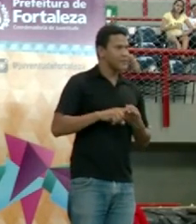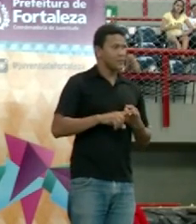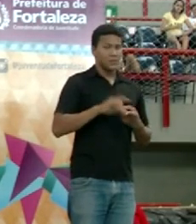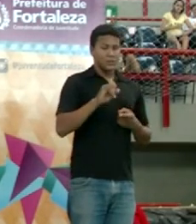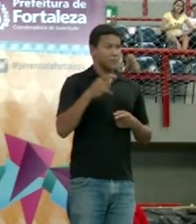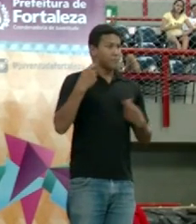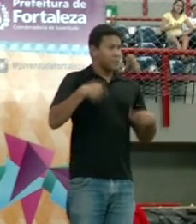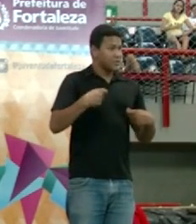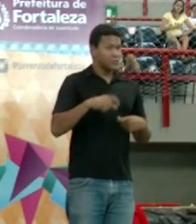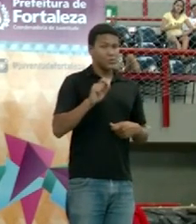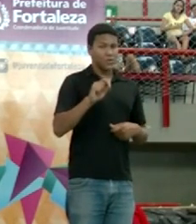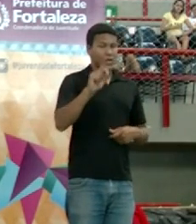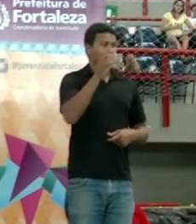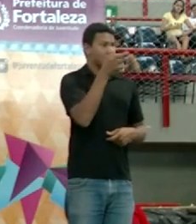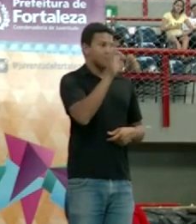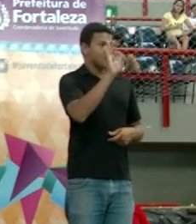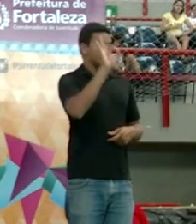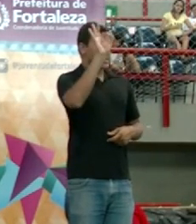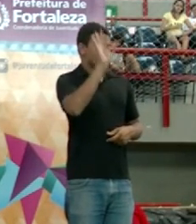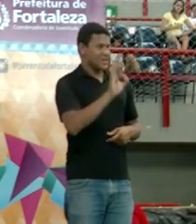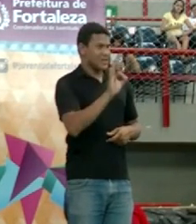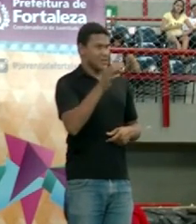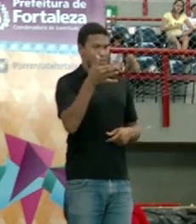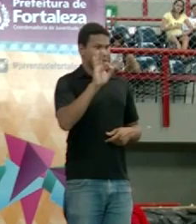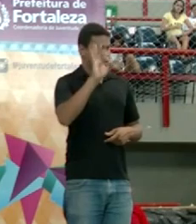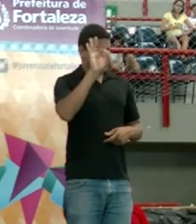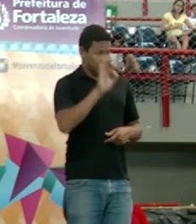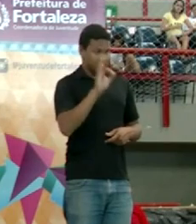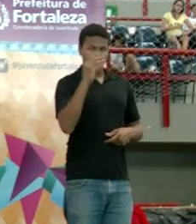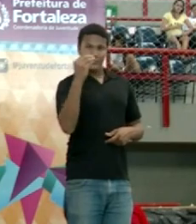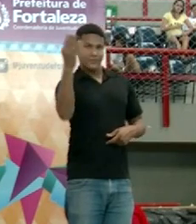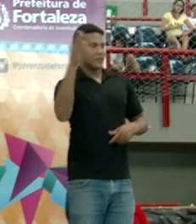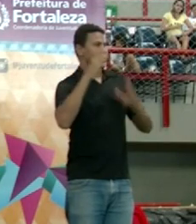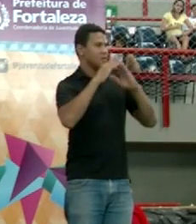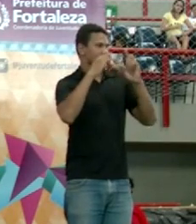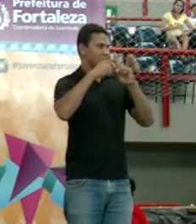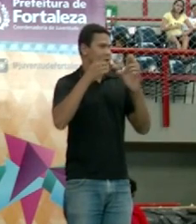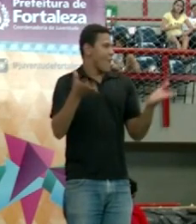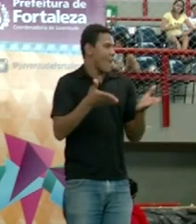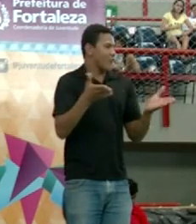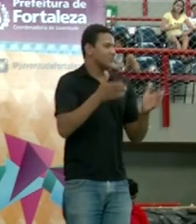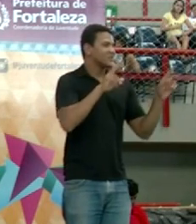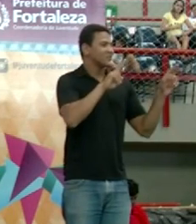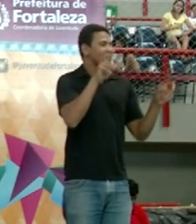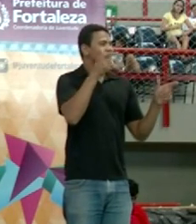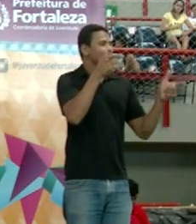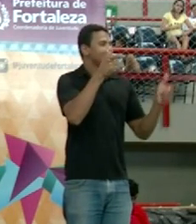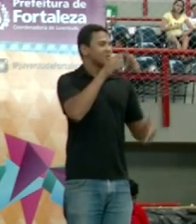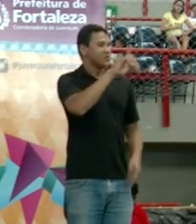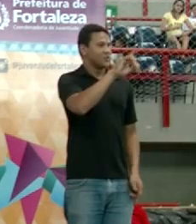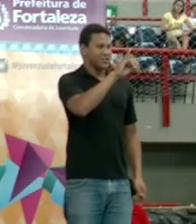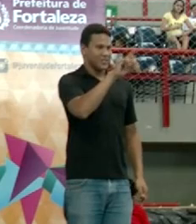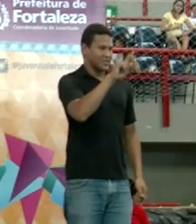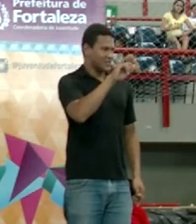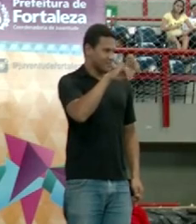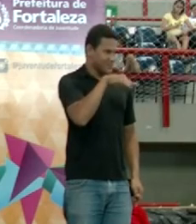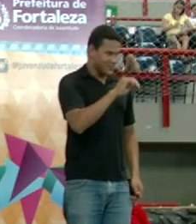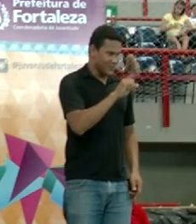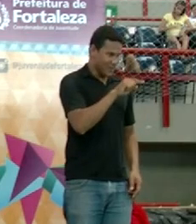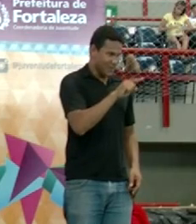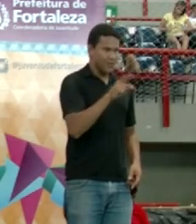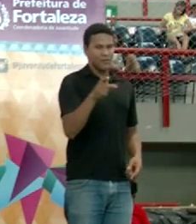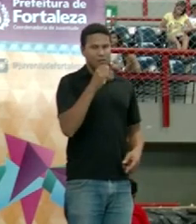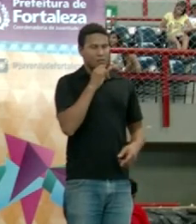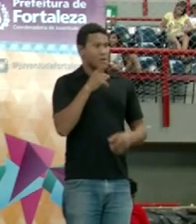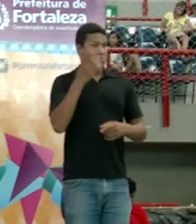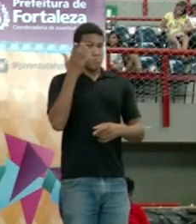Hoje a gente chama de dízimo, na época chamava de tostão de Pedro. Então quando somava os impostos, o servo praticamente não ficava com